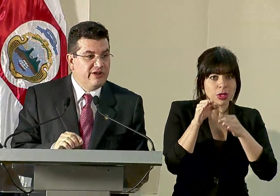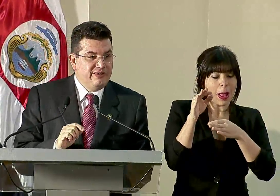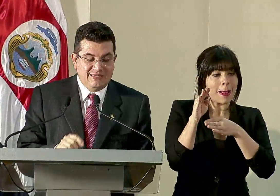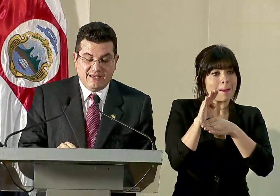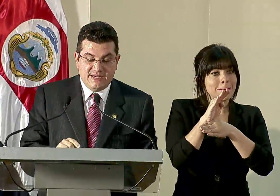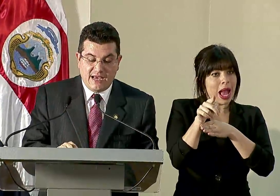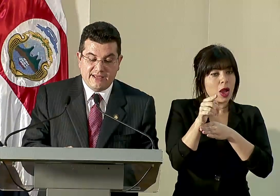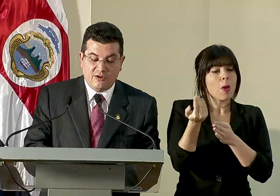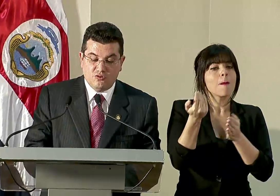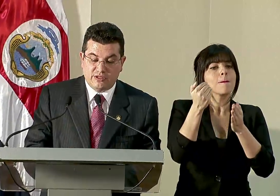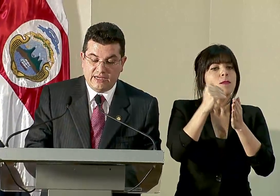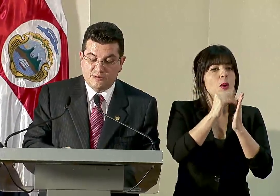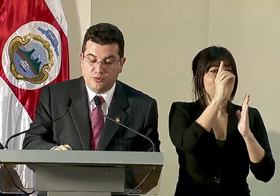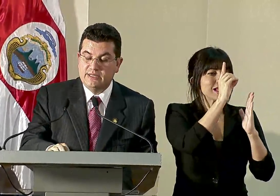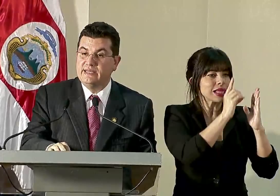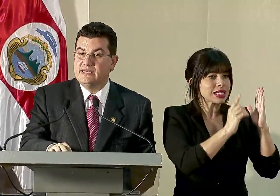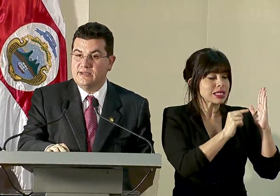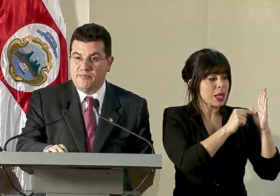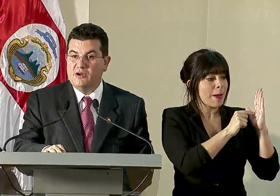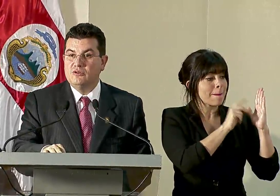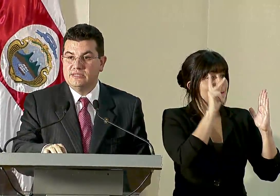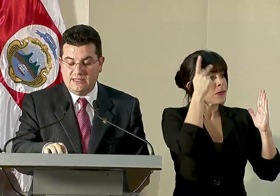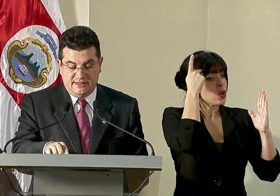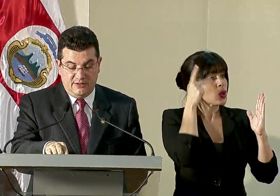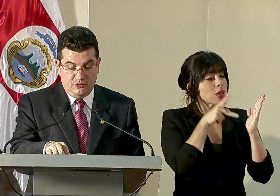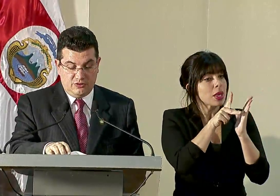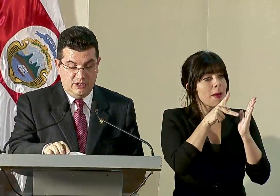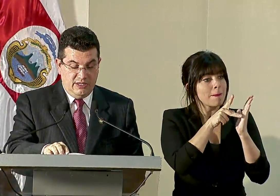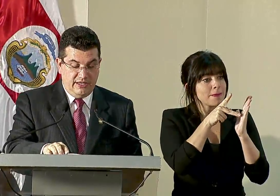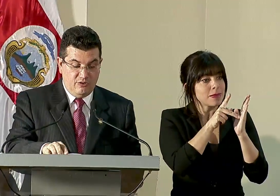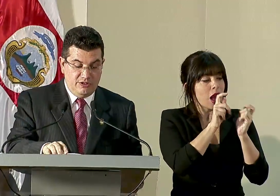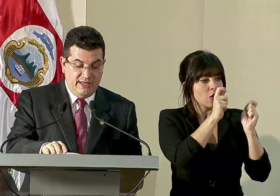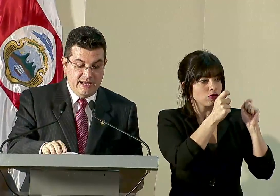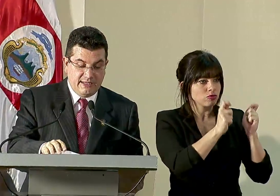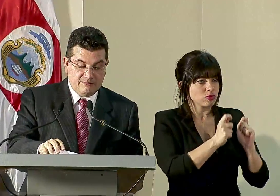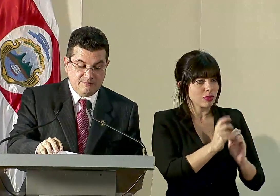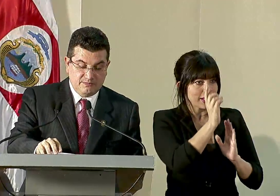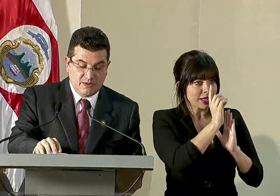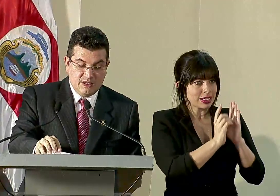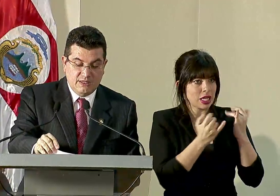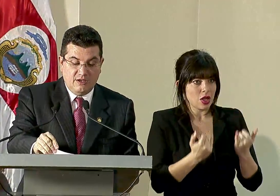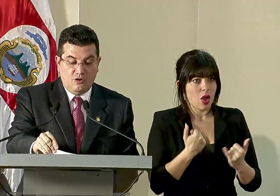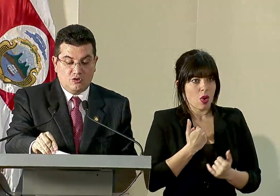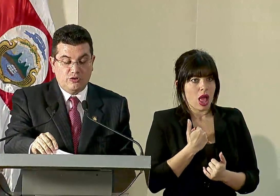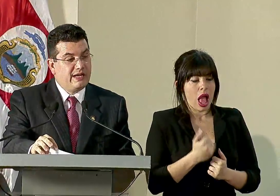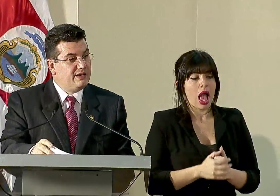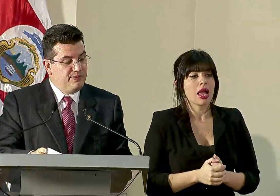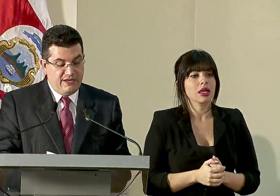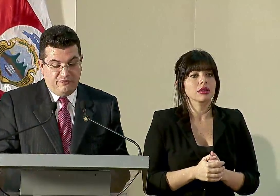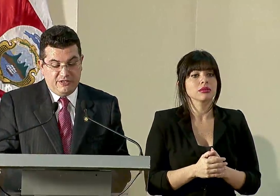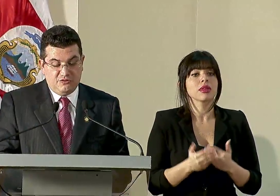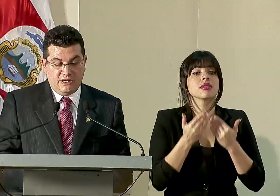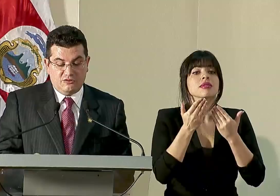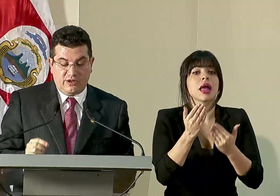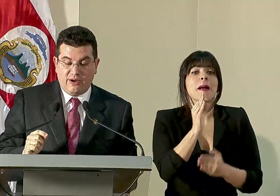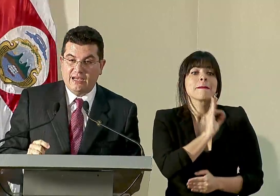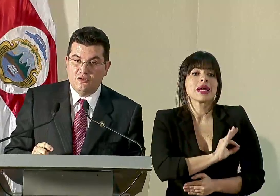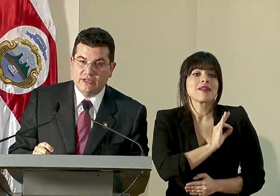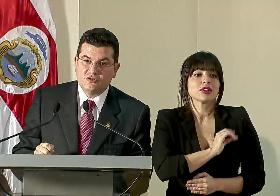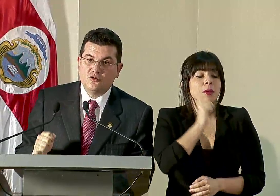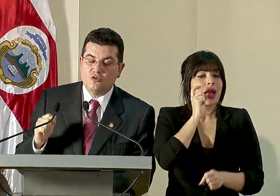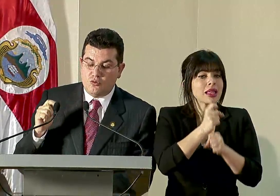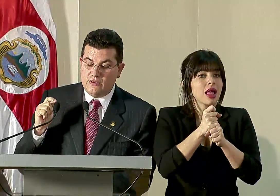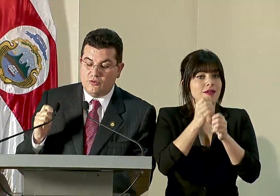rediseñar y ajustar las políticas de pago de incentivos que hoy tienen, otorgar beneficios a los